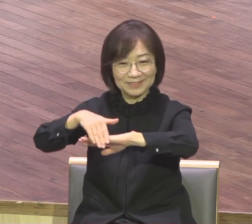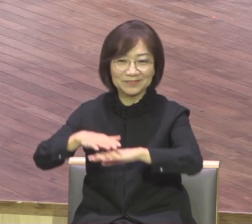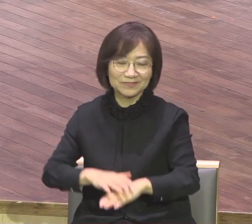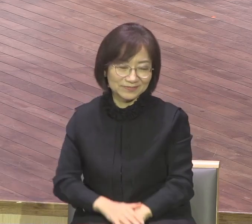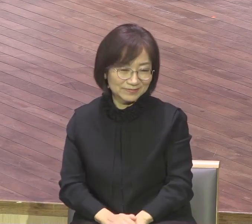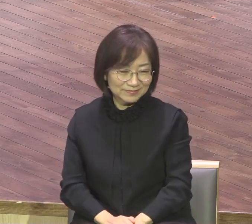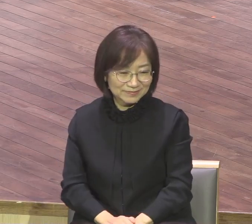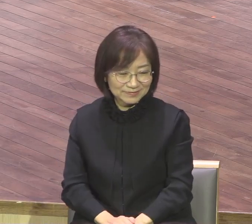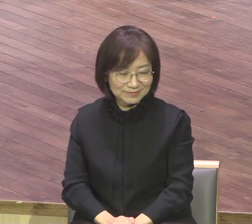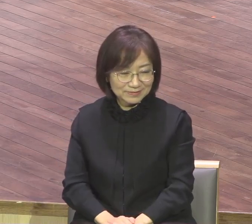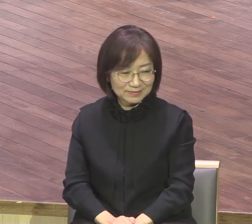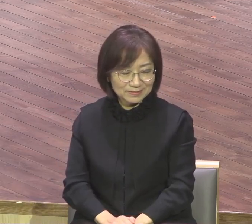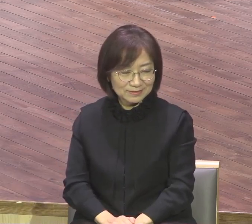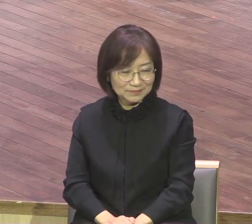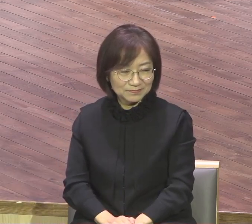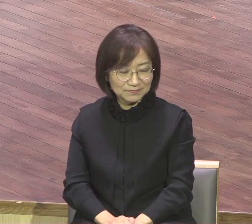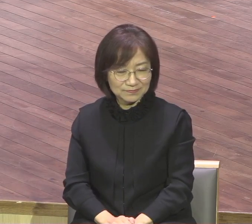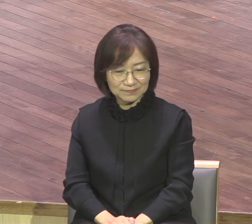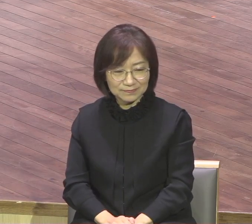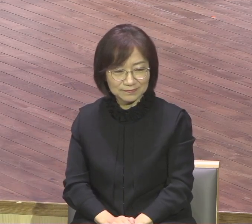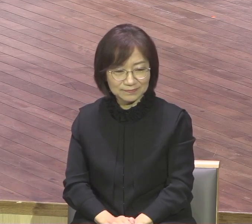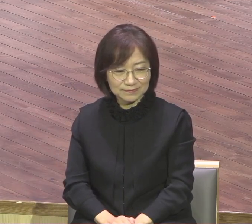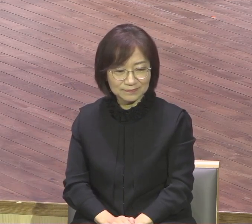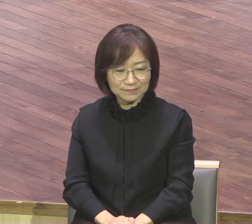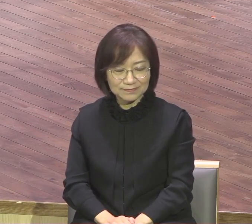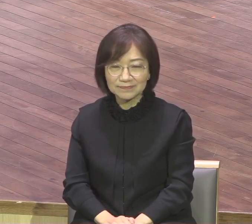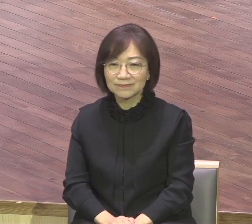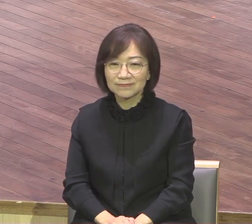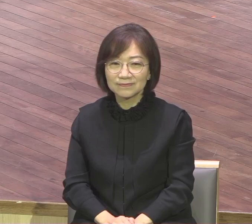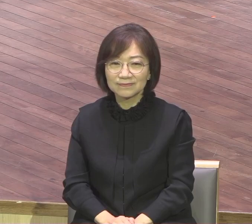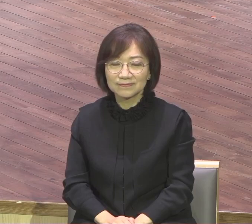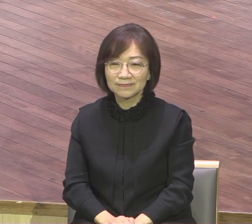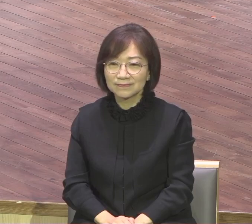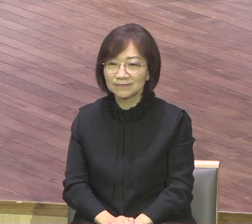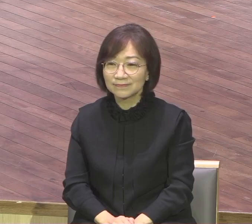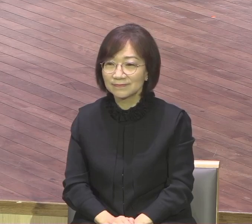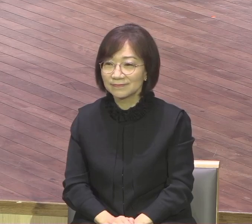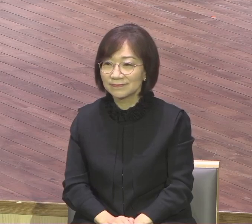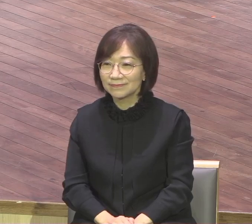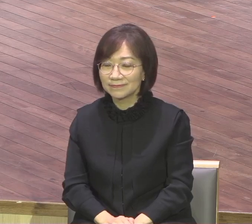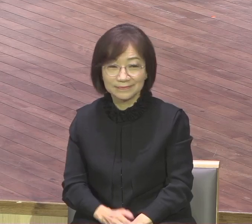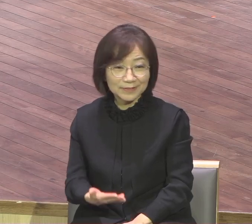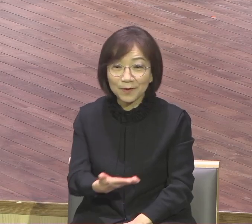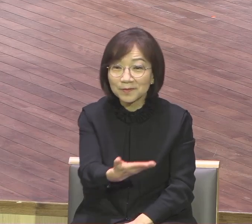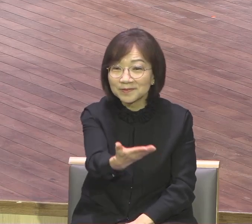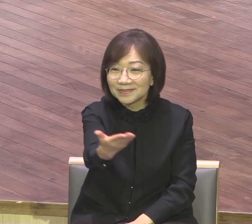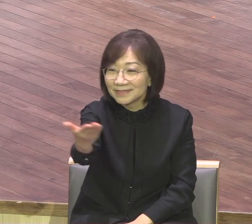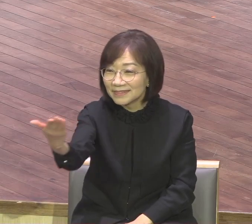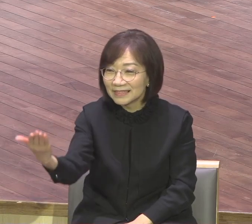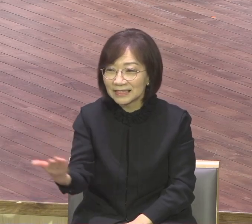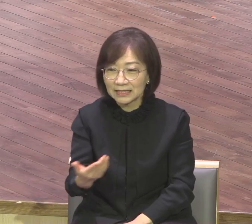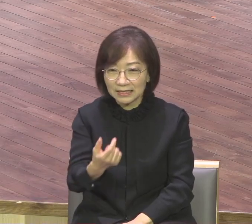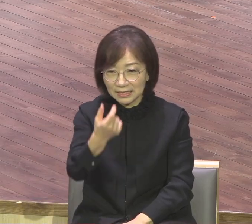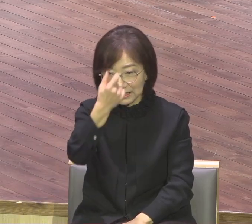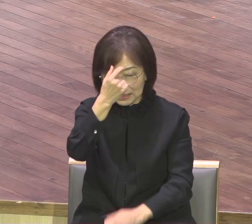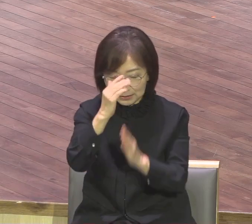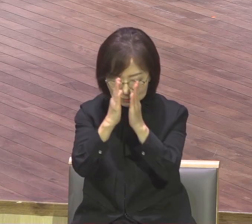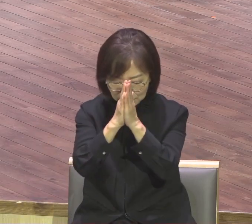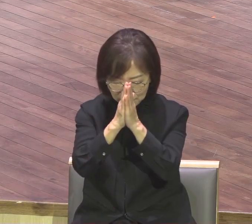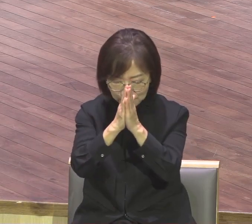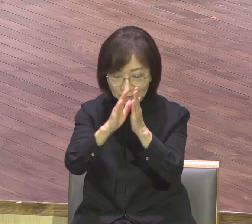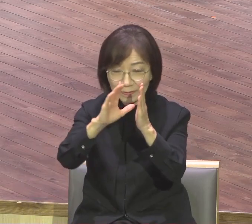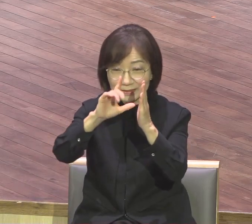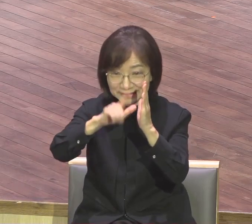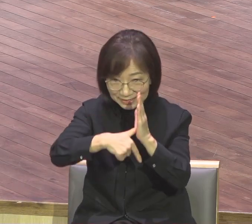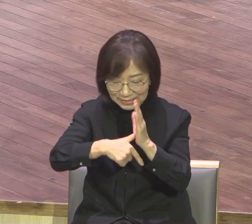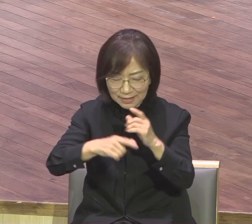los pastores la respuesta a través de solo Cristo. 우리 예원교회 성도들은 늘 정식 기도할 때 그렇게 남미 복음화를